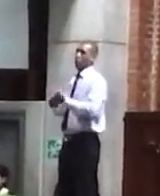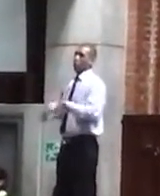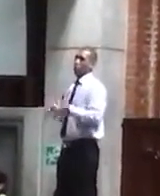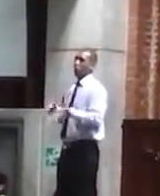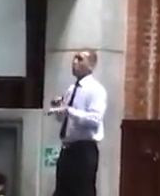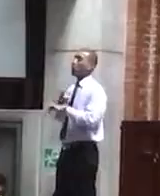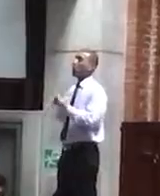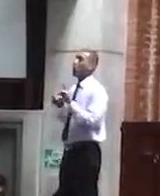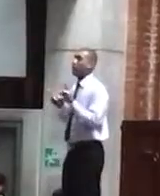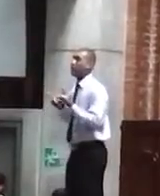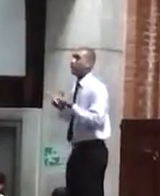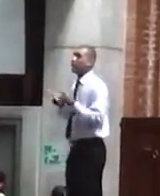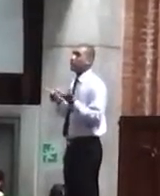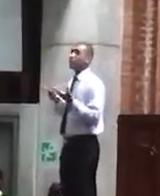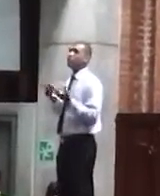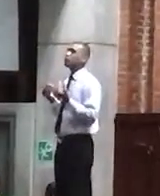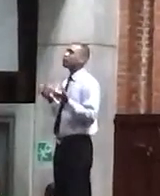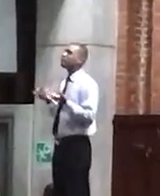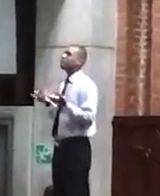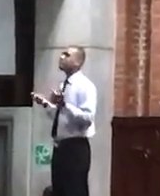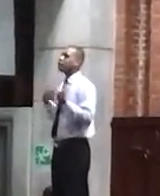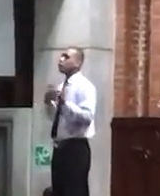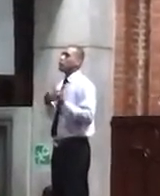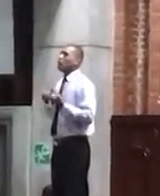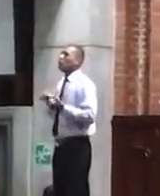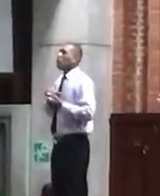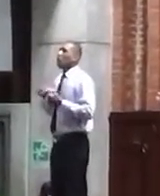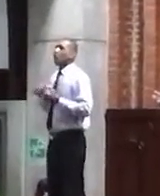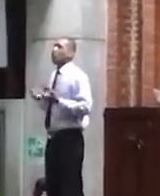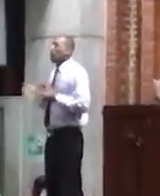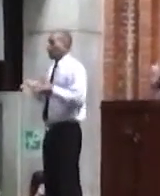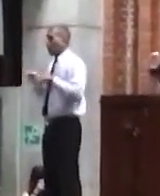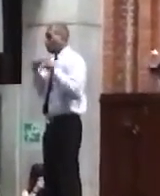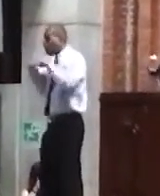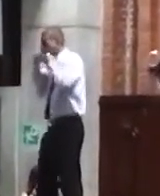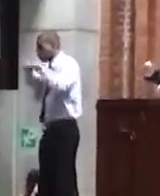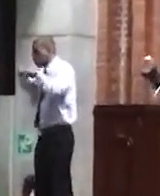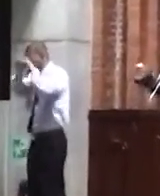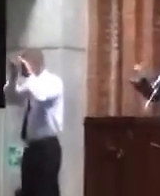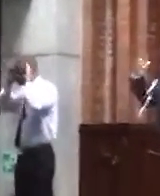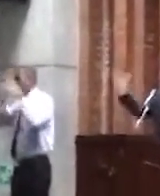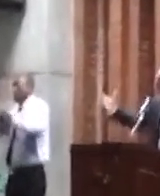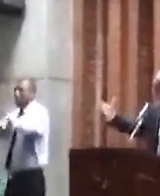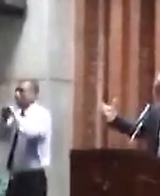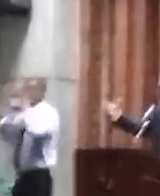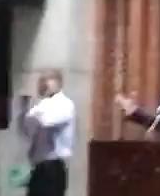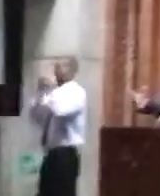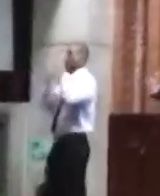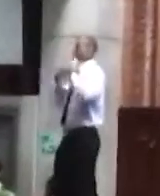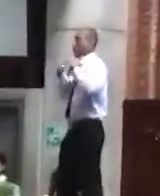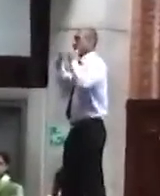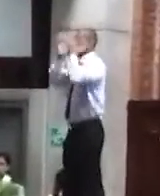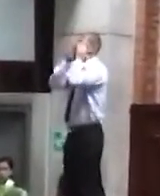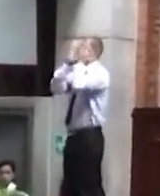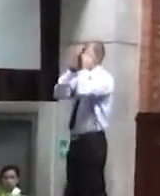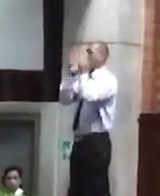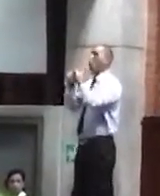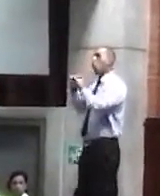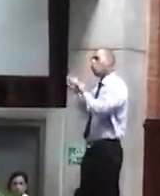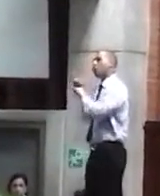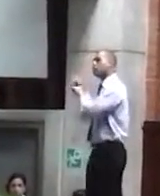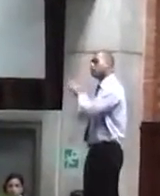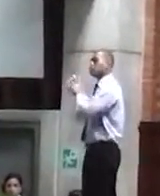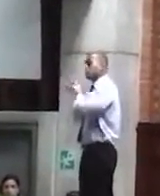mucha evidencia empírica, hay mucho estudio comparativo que nos puede dar algunas luces, algunas